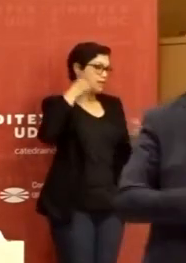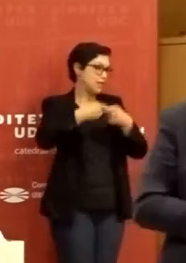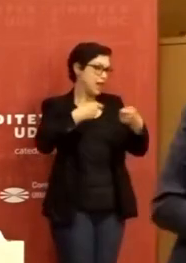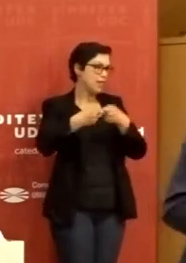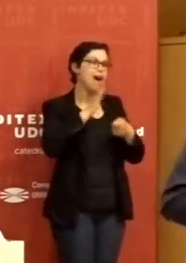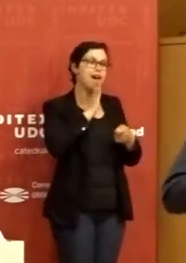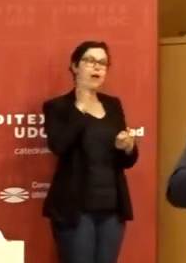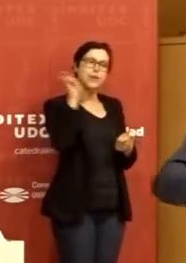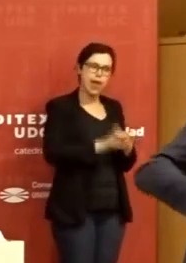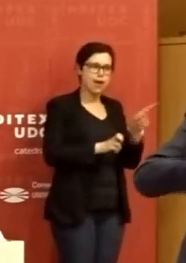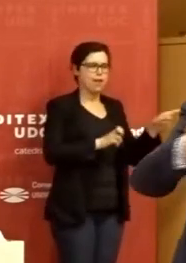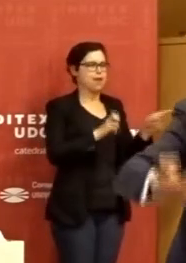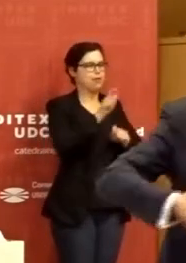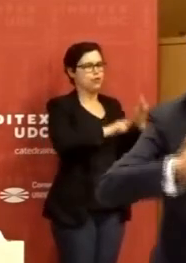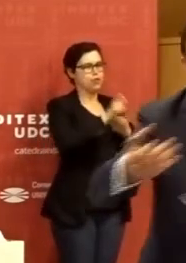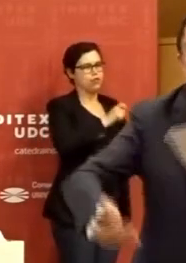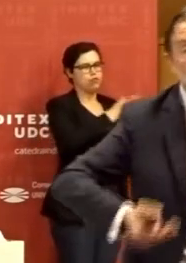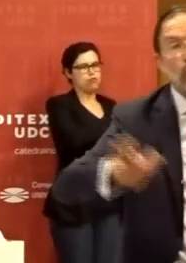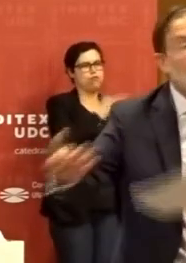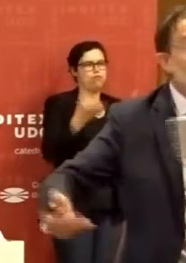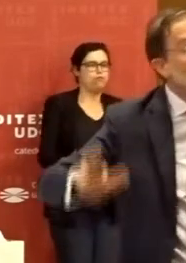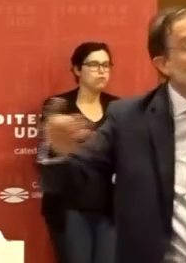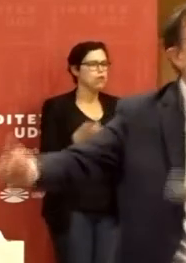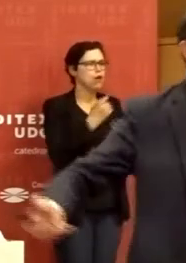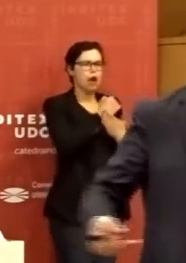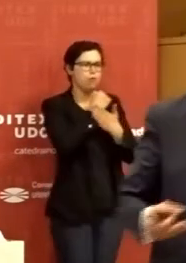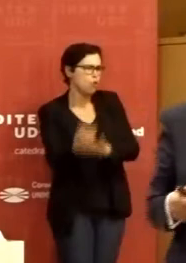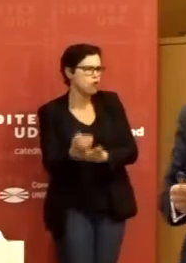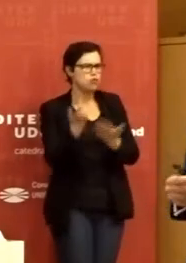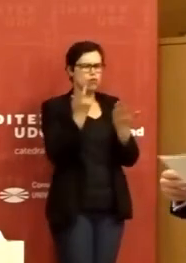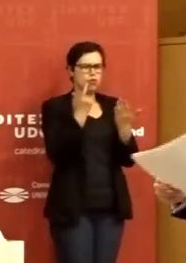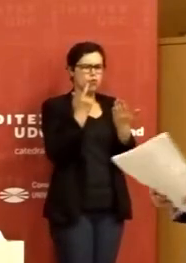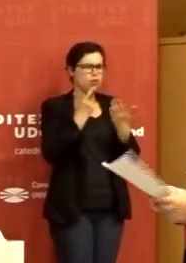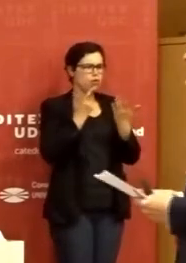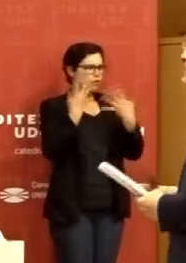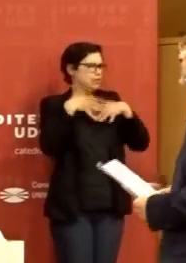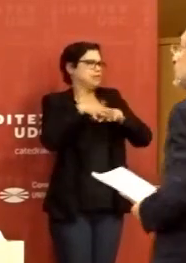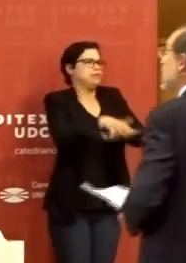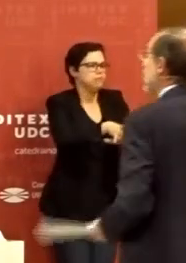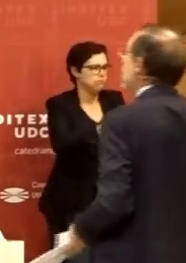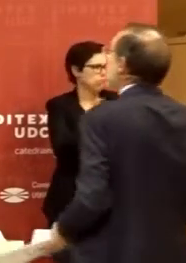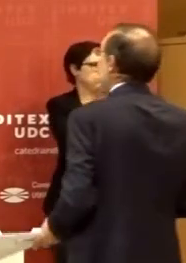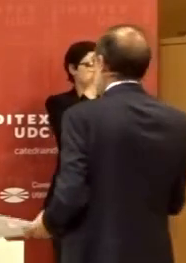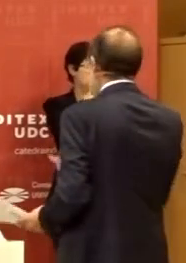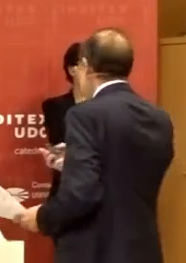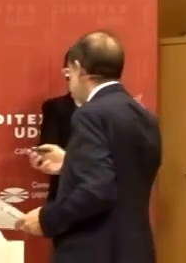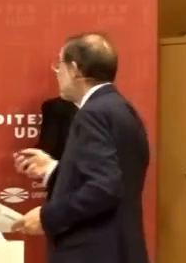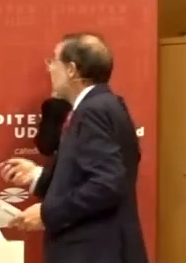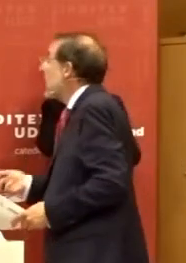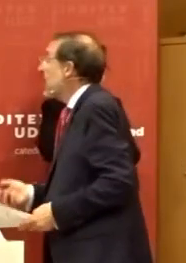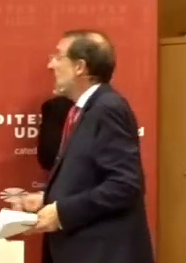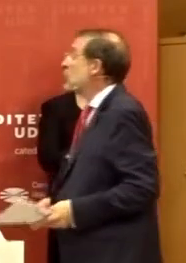personas que procedían de APSA y APSA ha prestado todo el apoyo necesario para la integración de esas personas en la